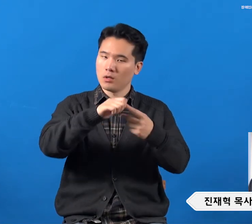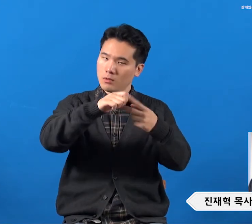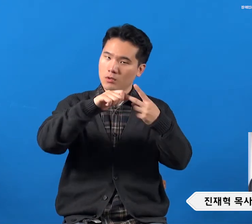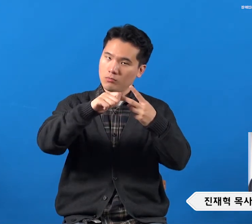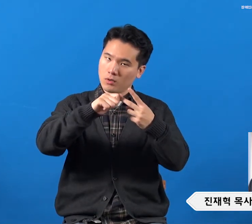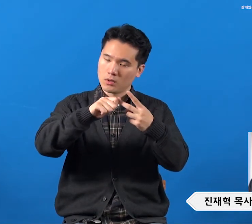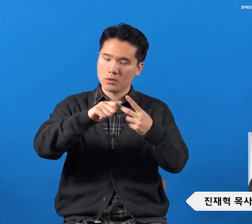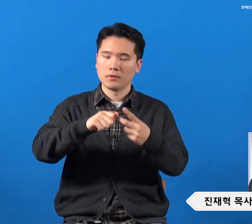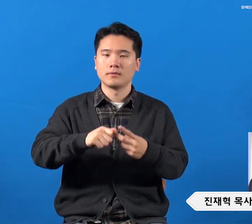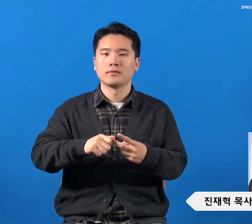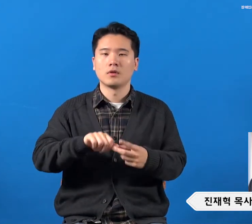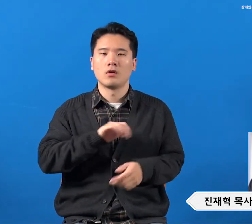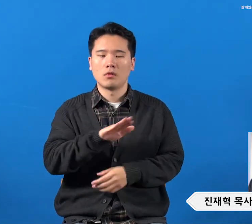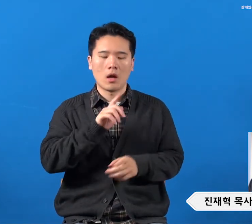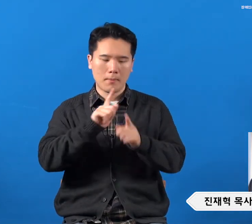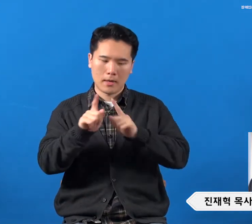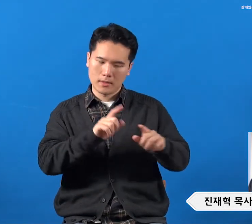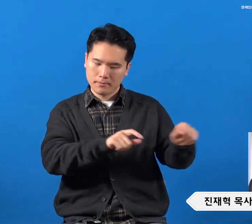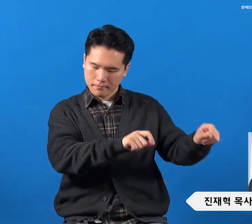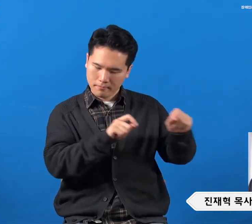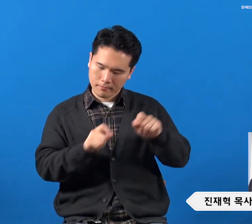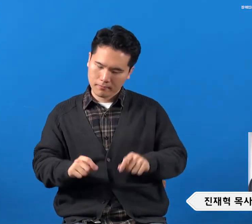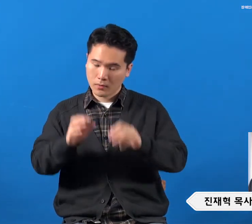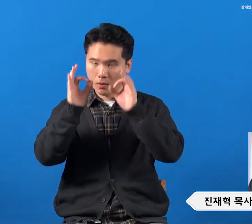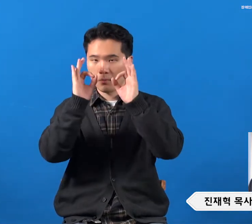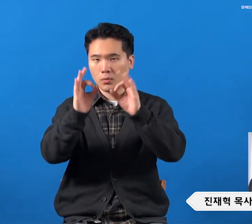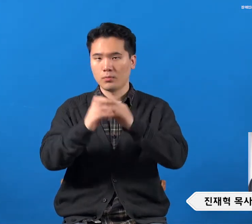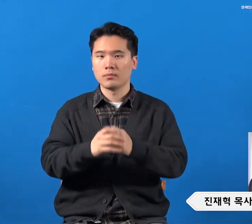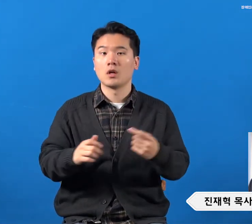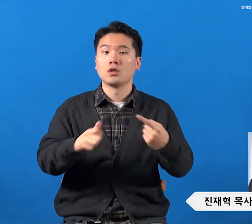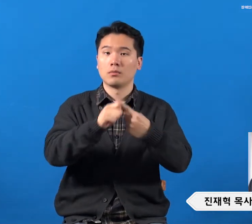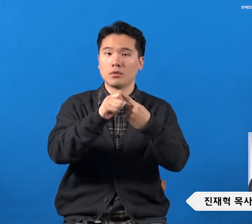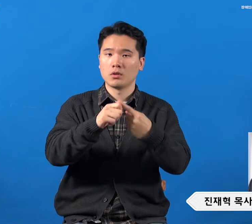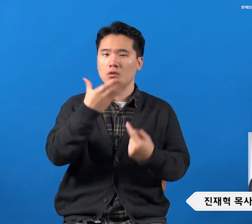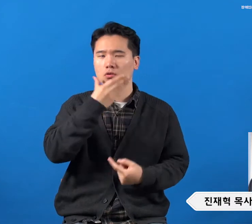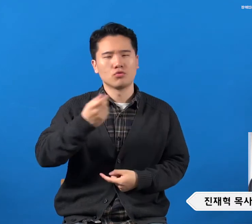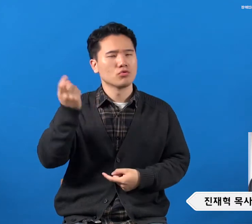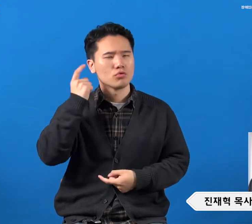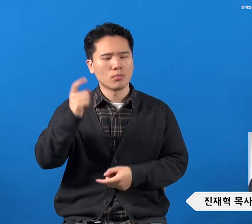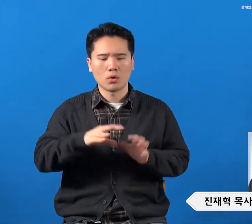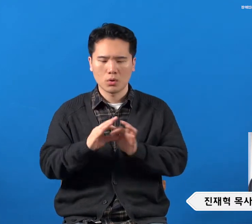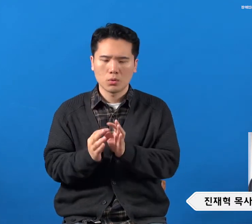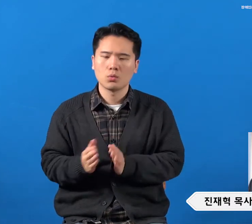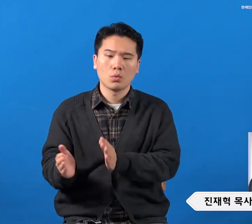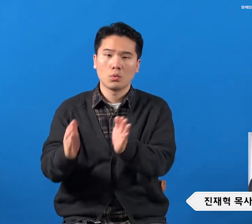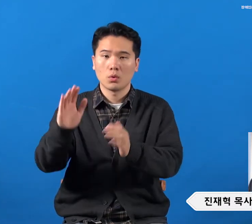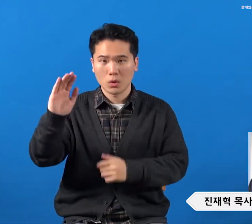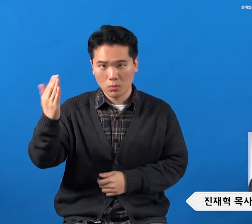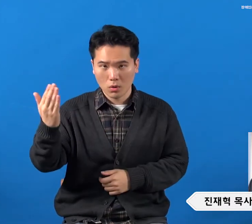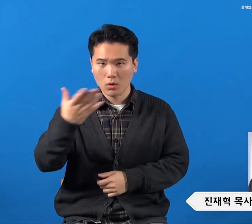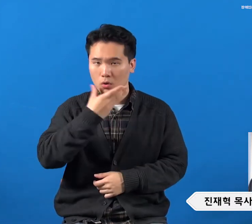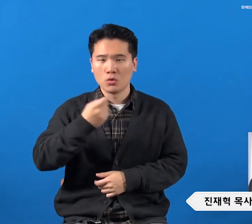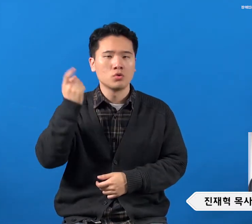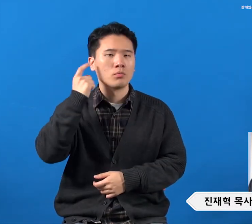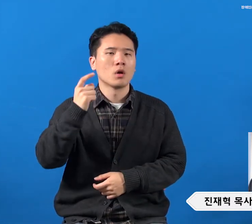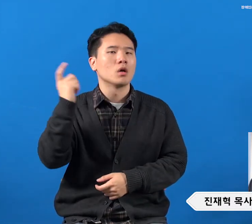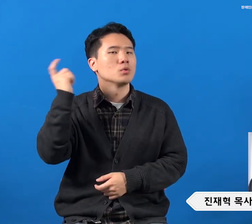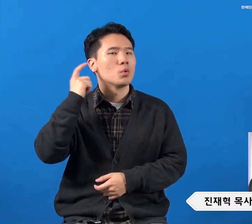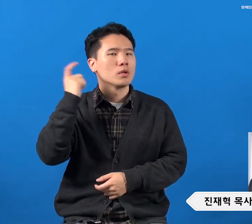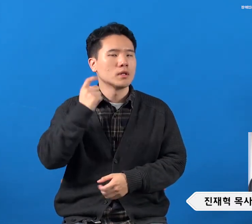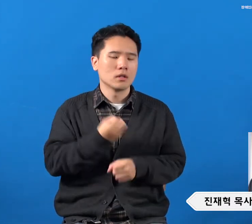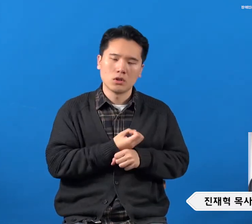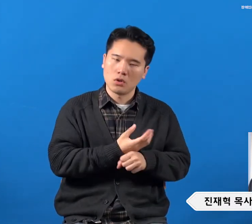면에서 우리는 그 말씀의 적용을 생각합니다. 첫째는 축복의 통로가 되어 축복의